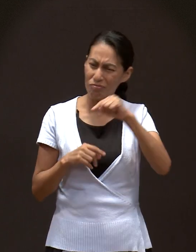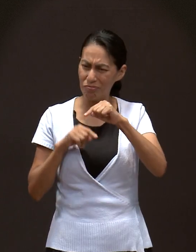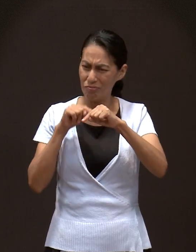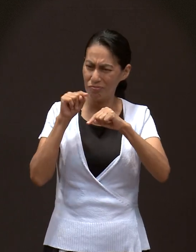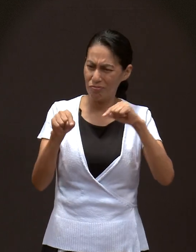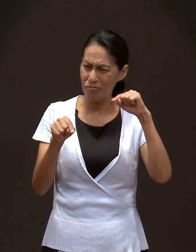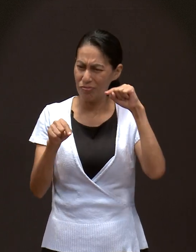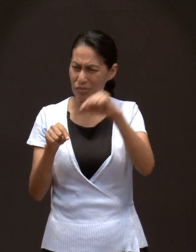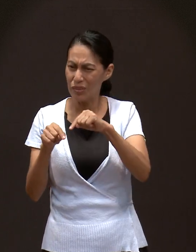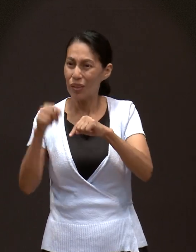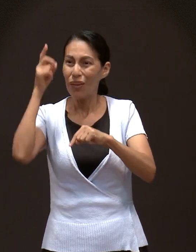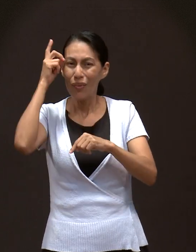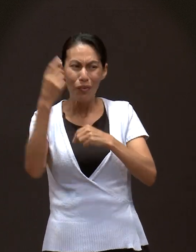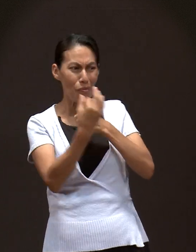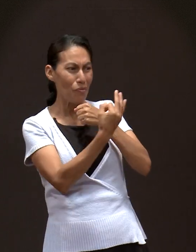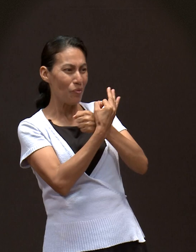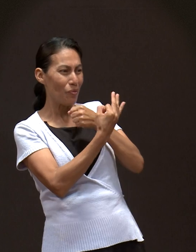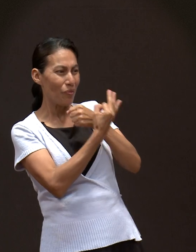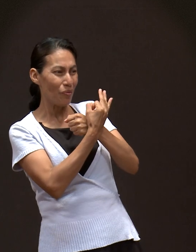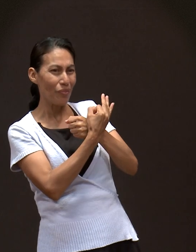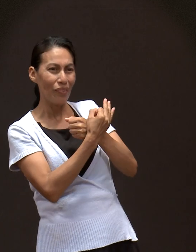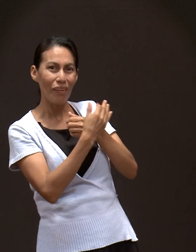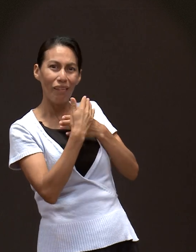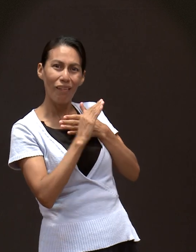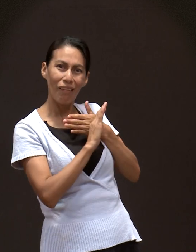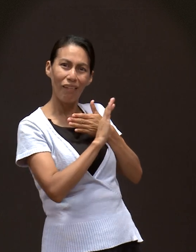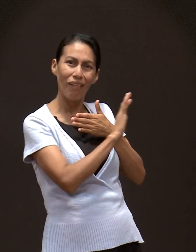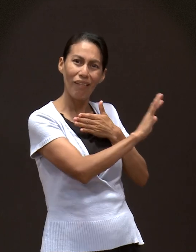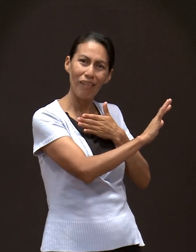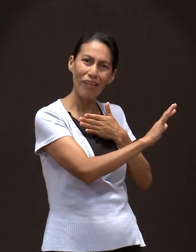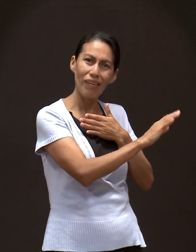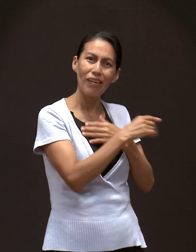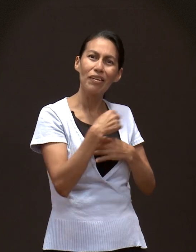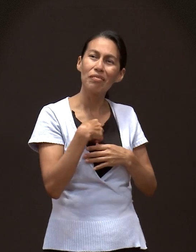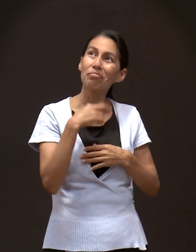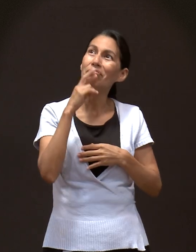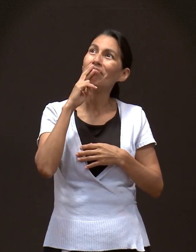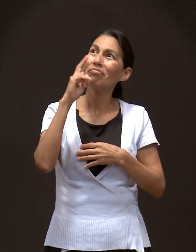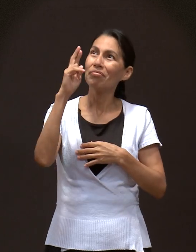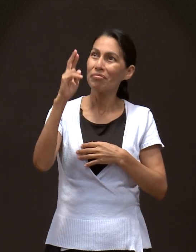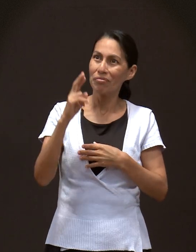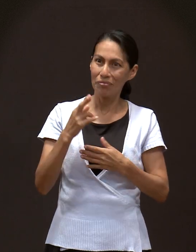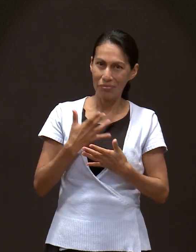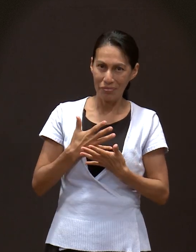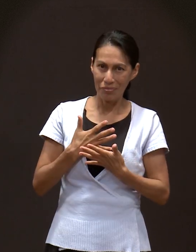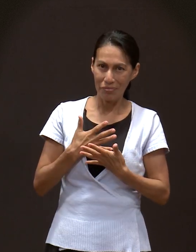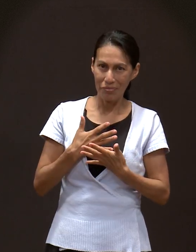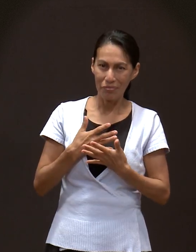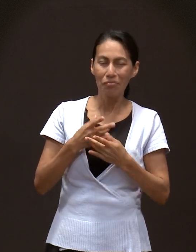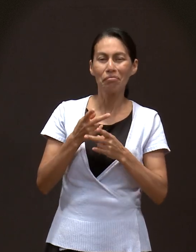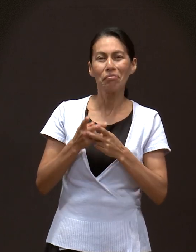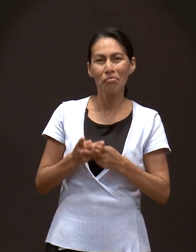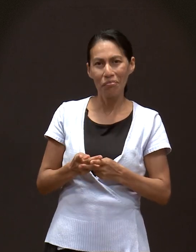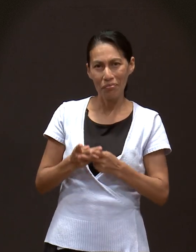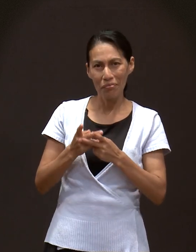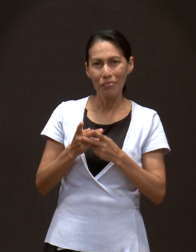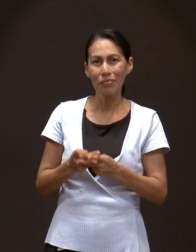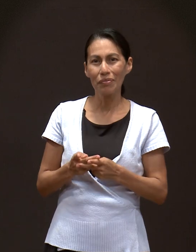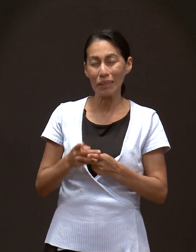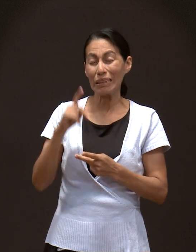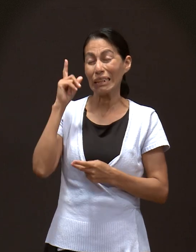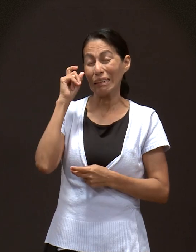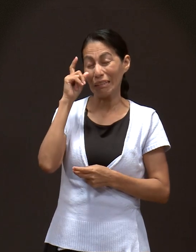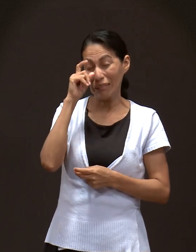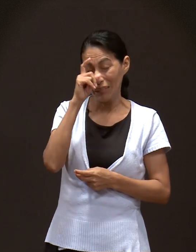enemigo quiere luchar, Dios así nos protege y Dios está al frente. Y yo espero esa respuesta. Amén. Quiero